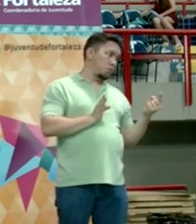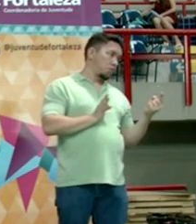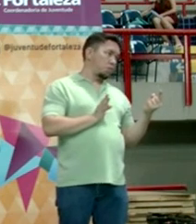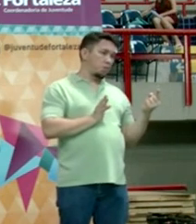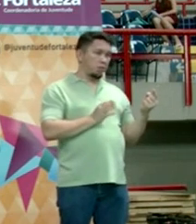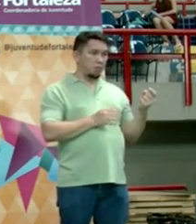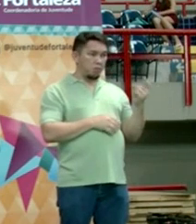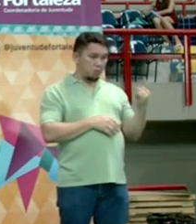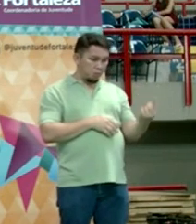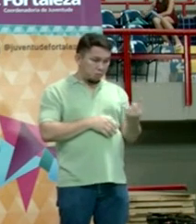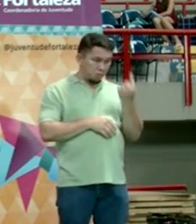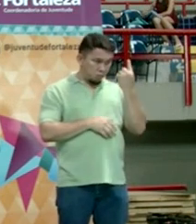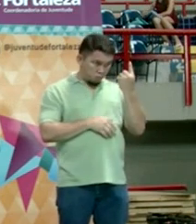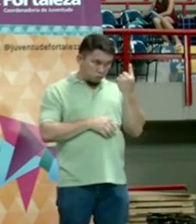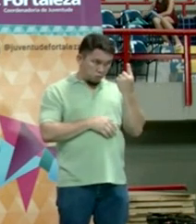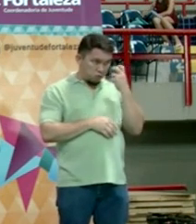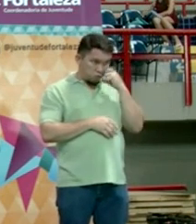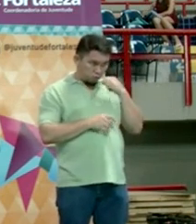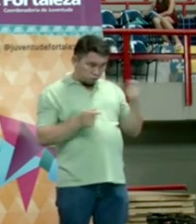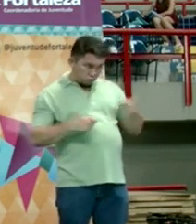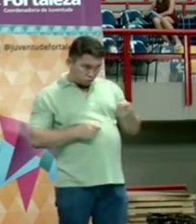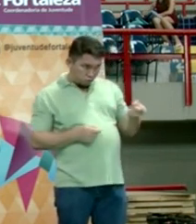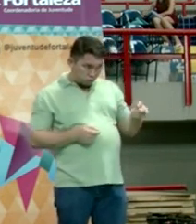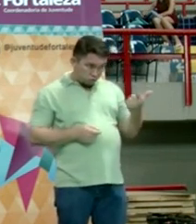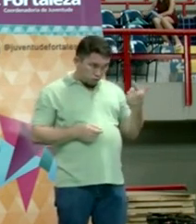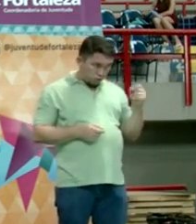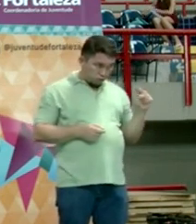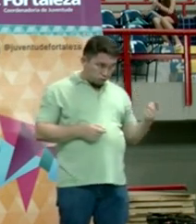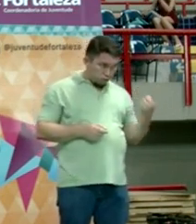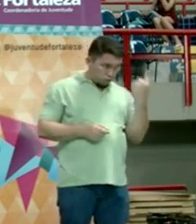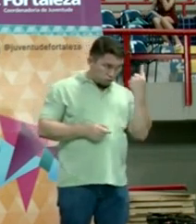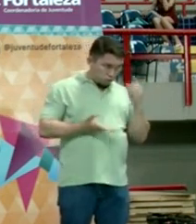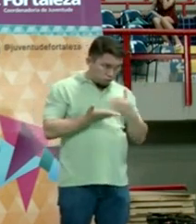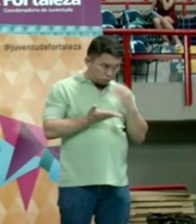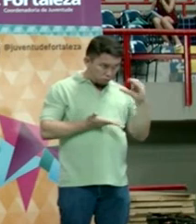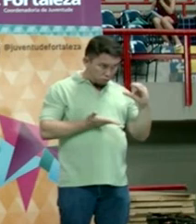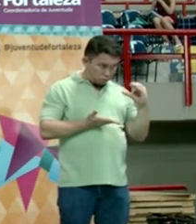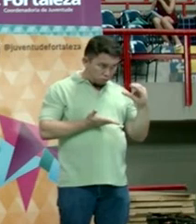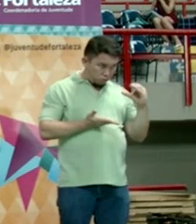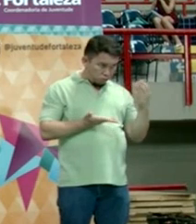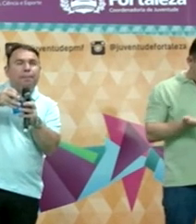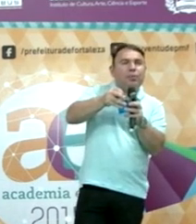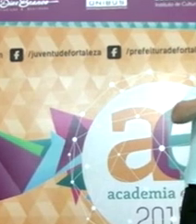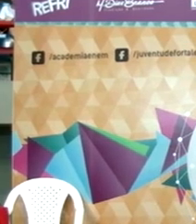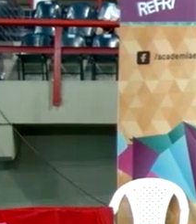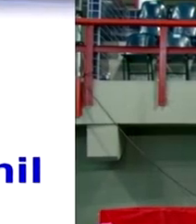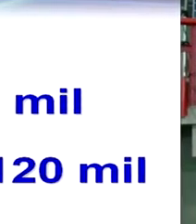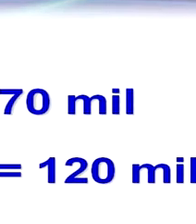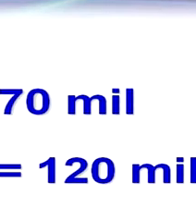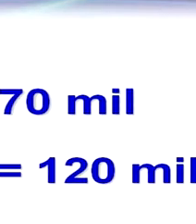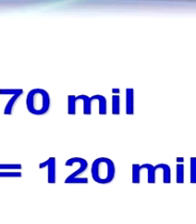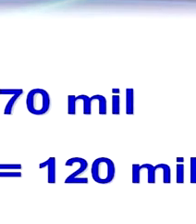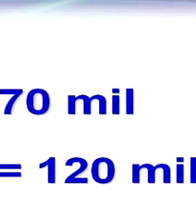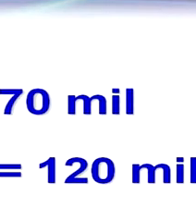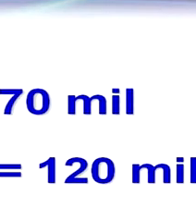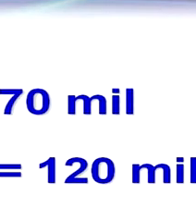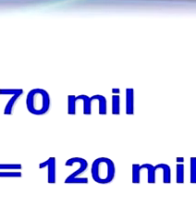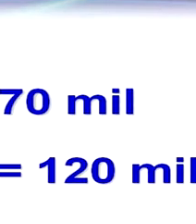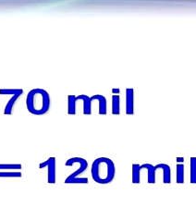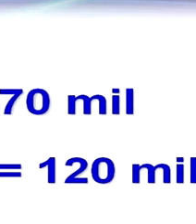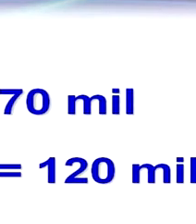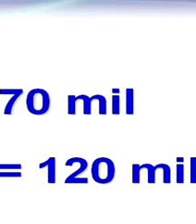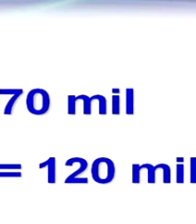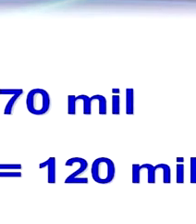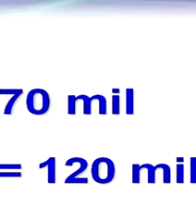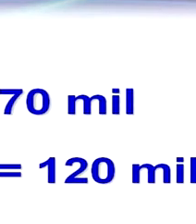for produzir só um livro, concorda? Então existe um custo fixo e um custo variável,